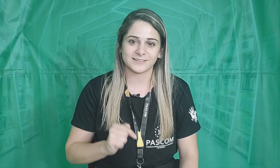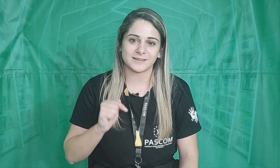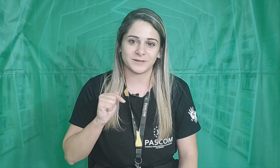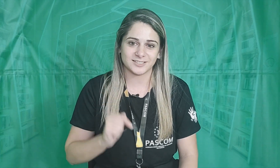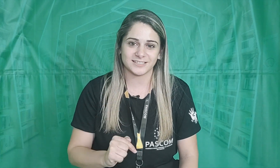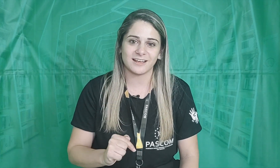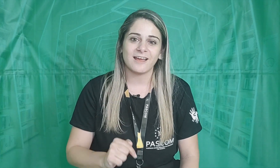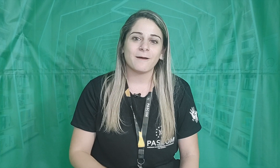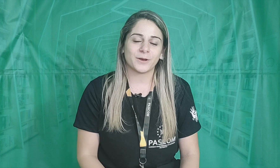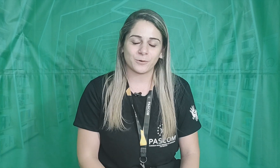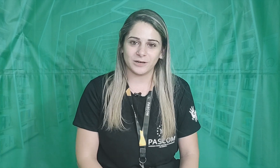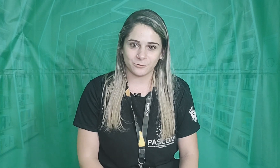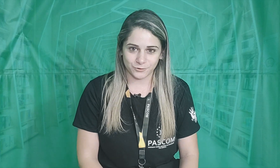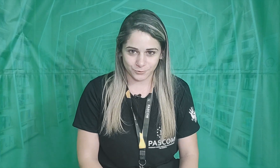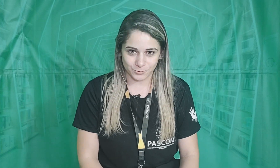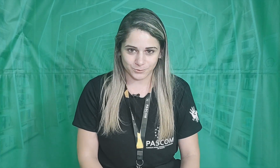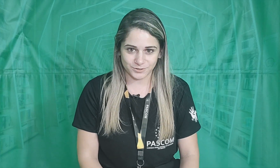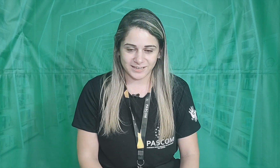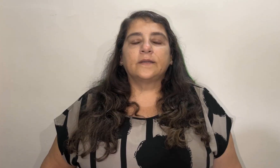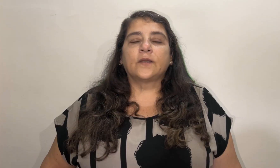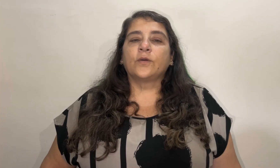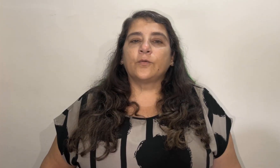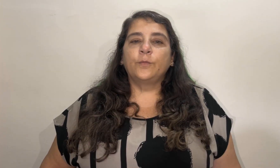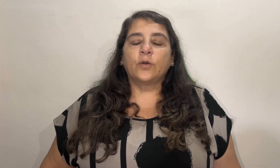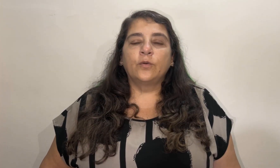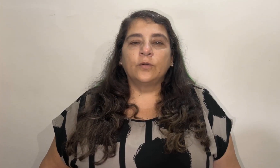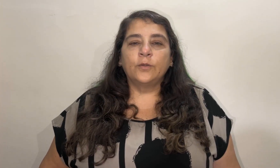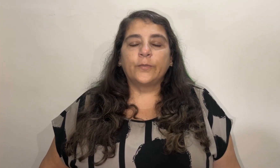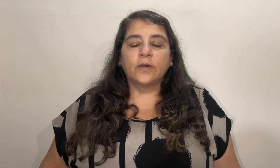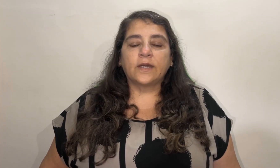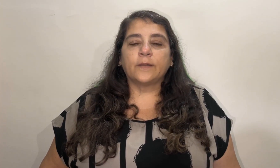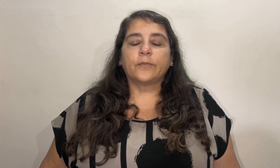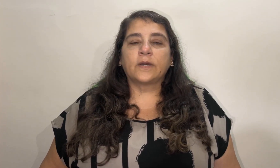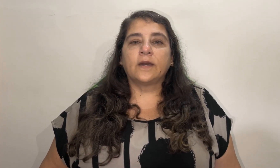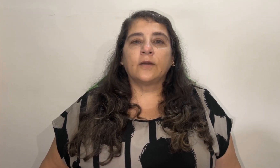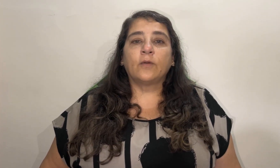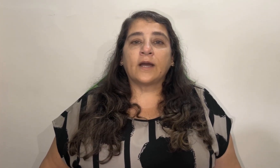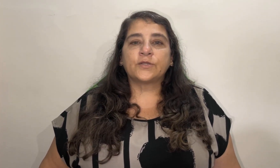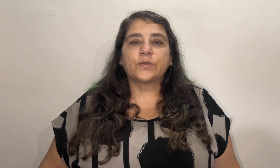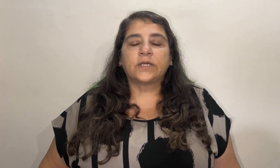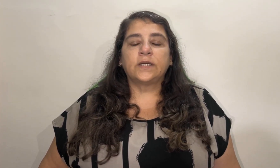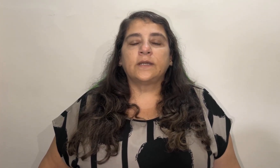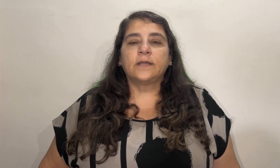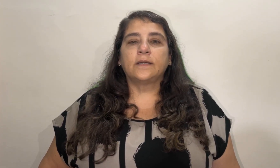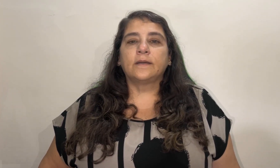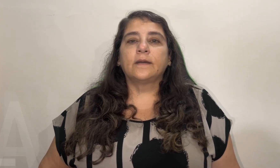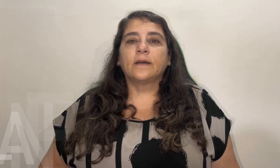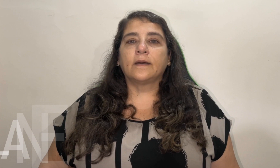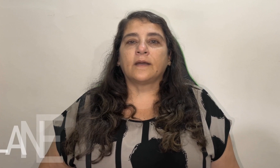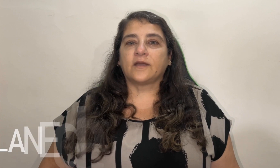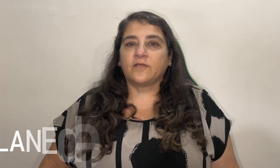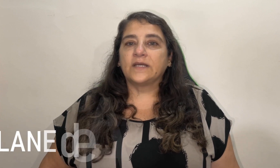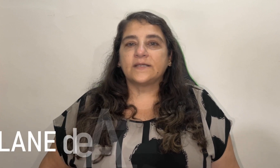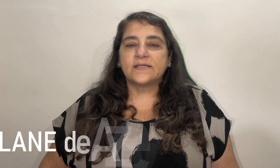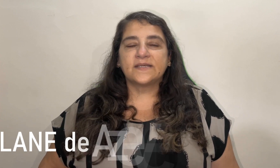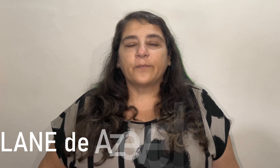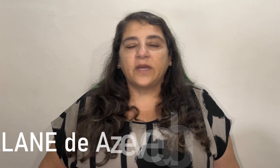a sementinha para colher os frutos. Então, eu me orgulho por quê? Porque eu acho que através dessa semente que